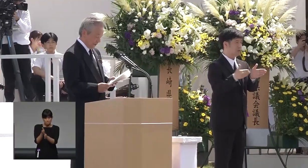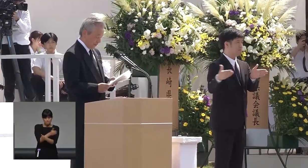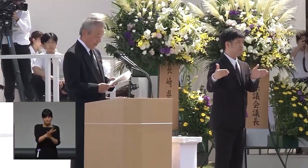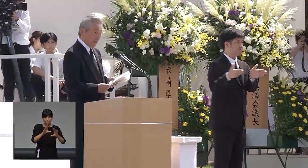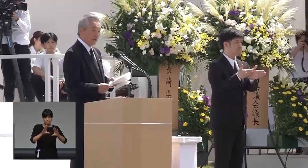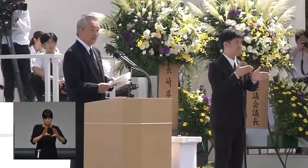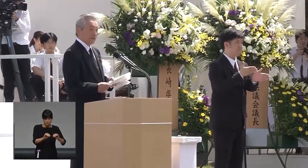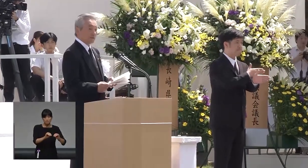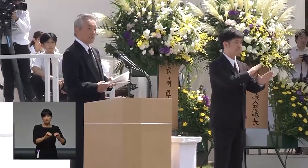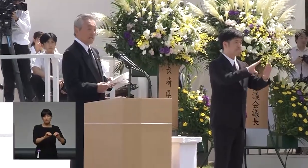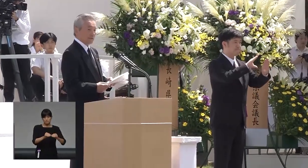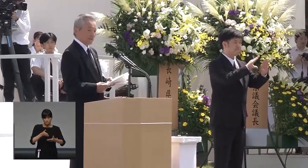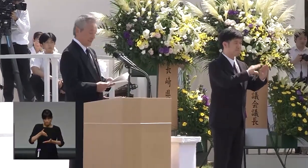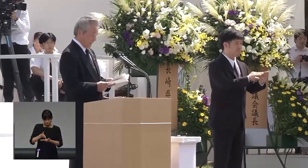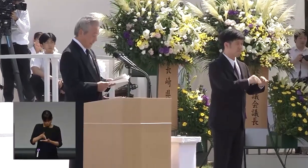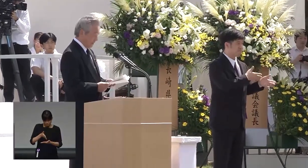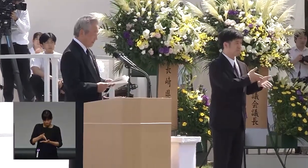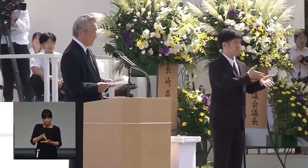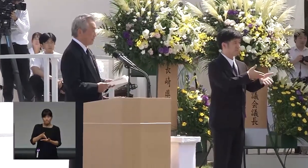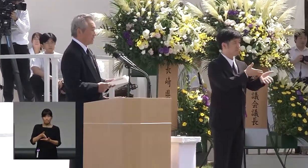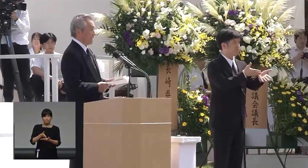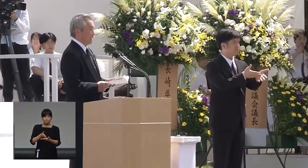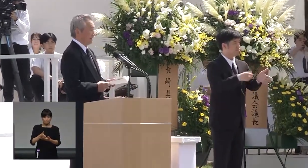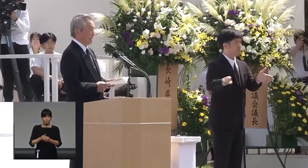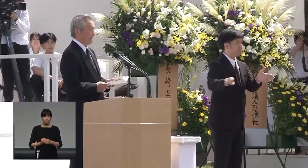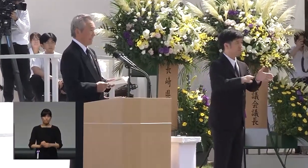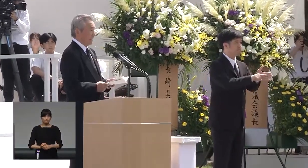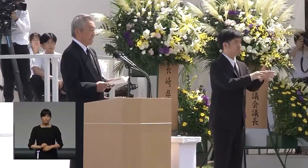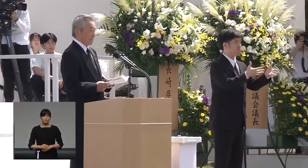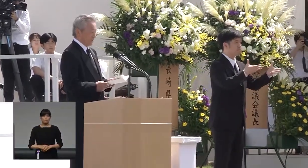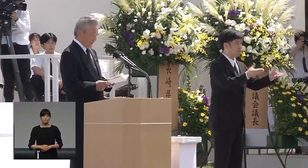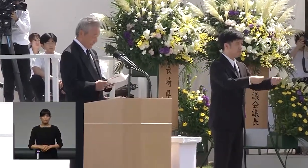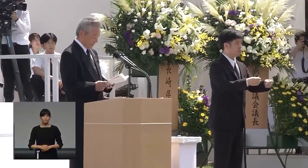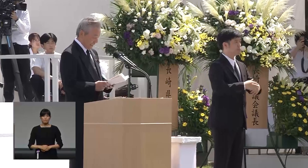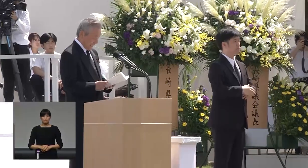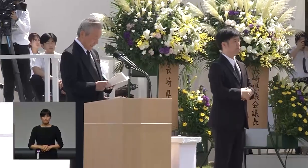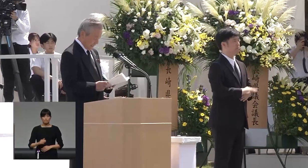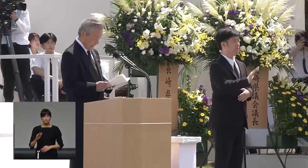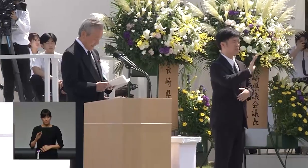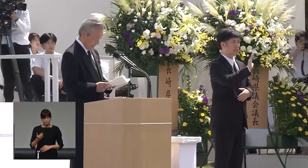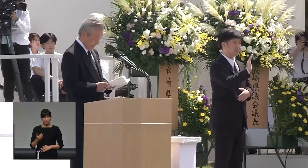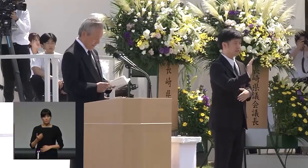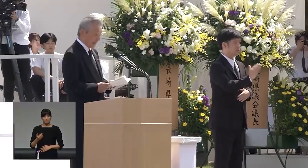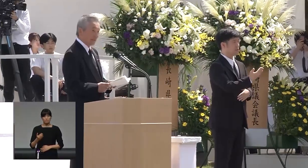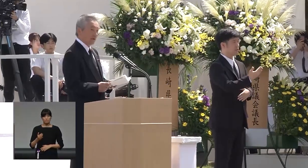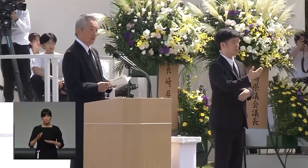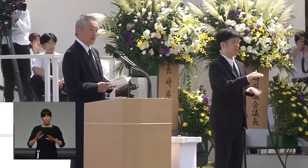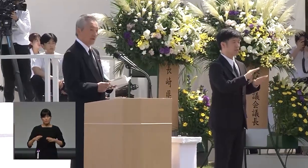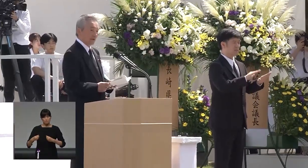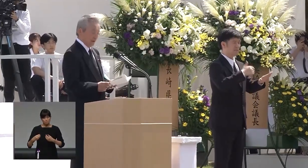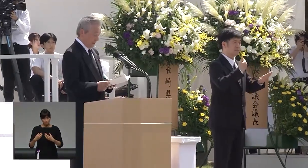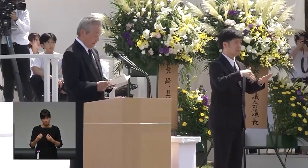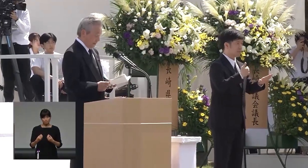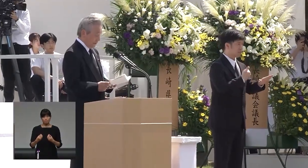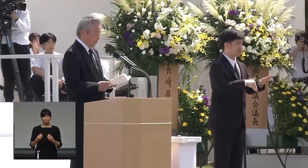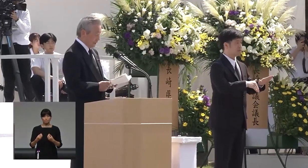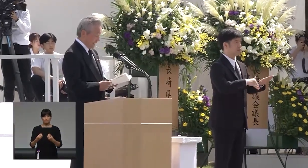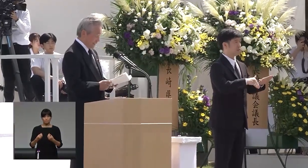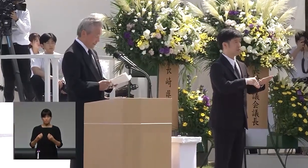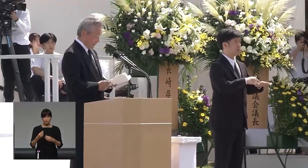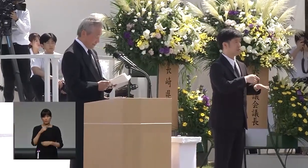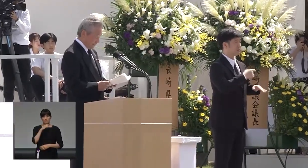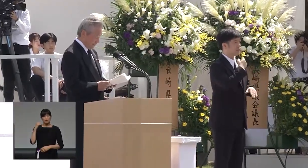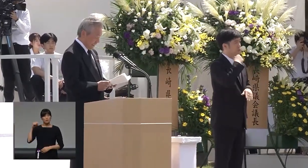被爆死にと訴え続けてまいりましたしかしながら今なお